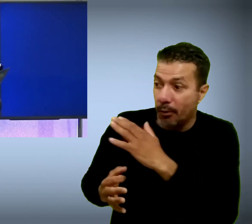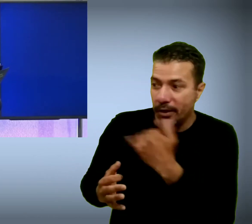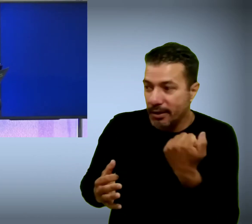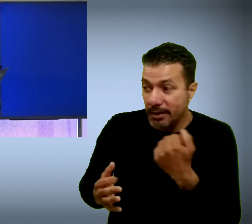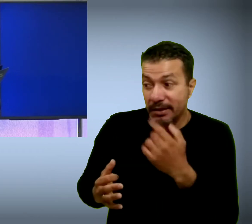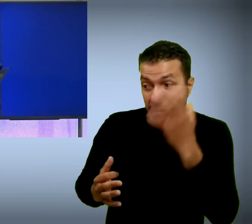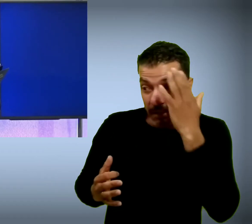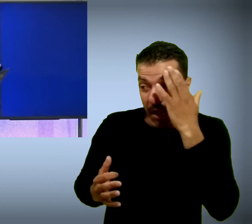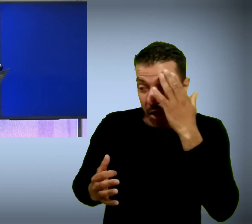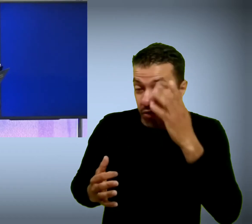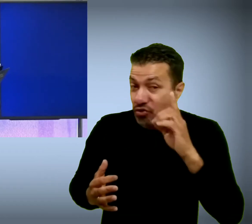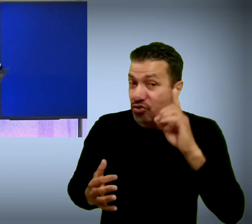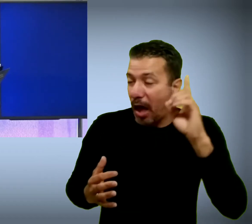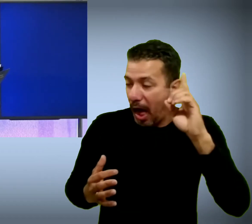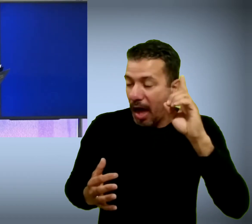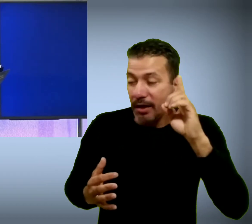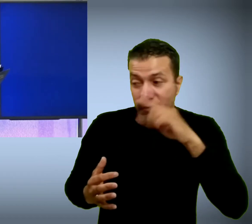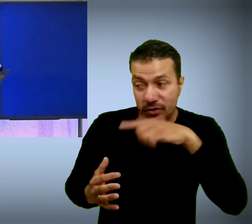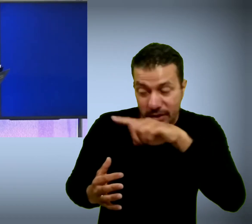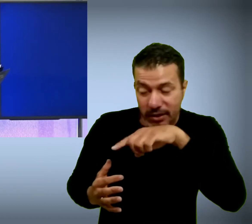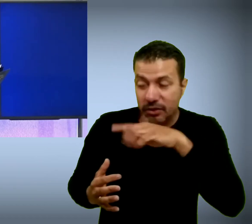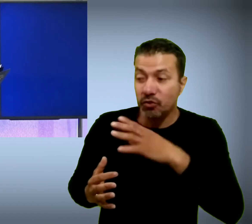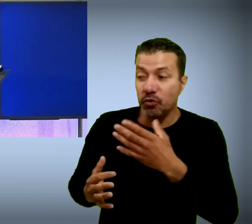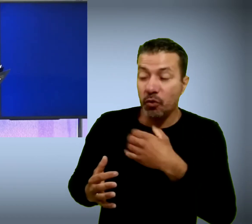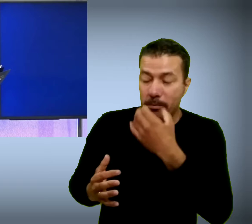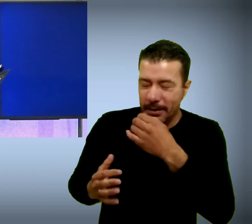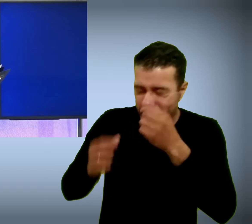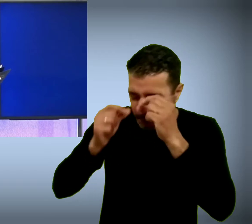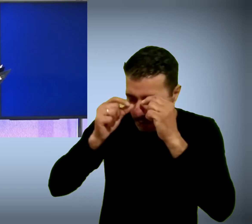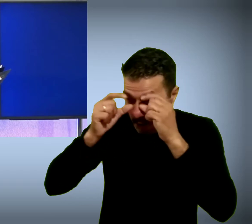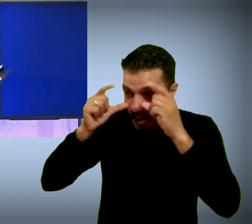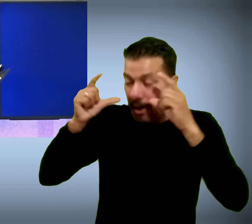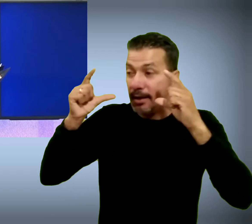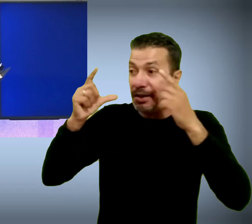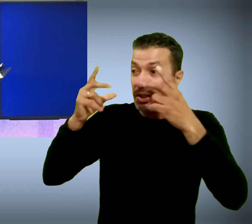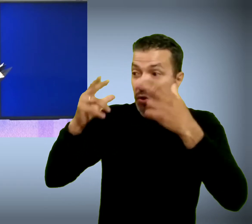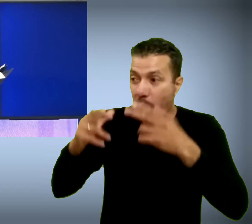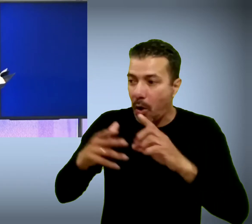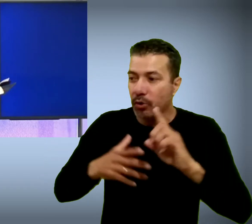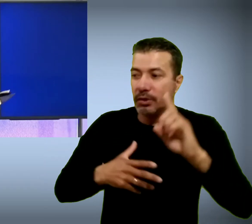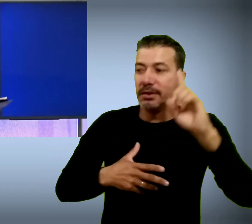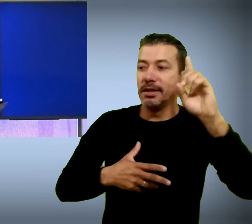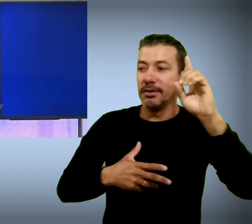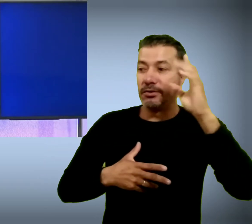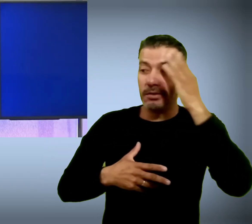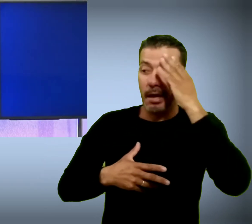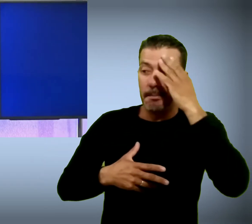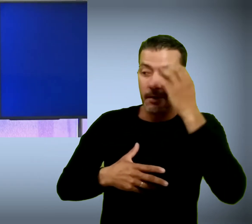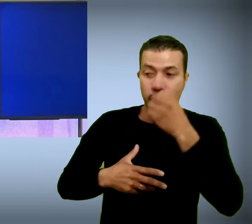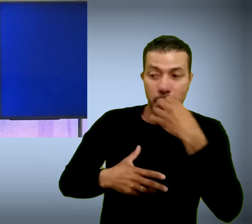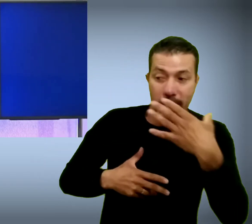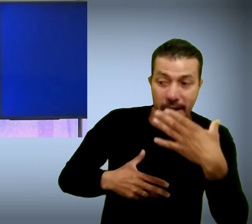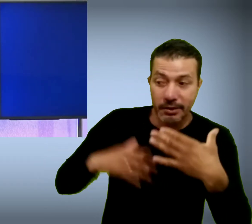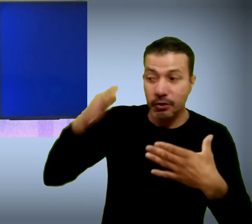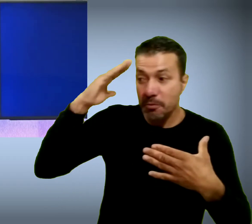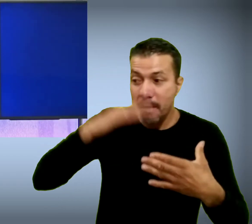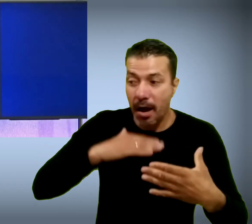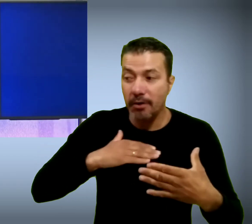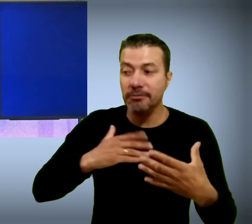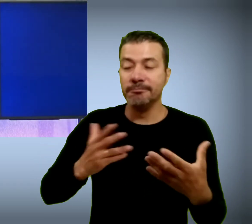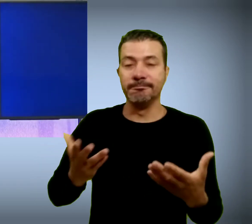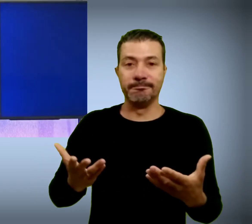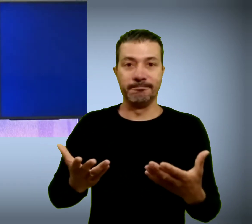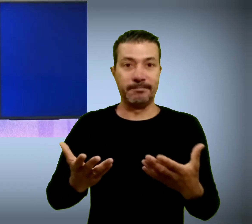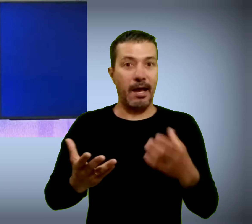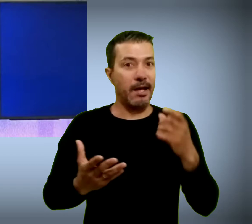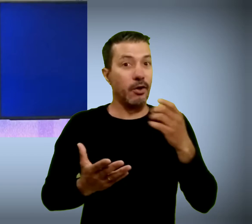sabe que no dia em que dele comerdes, se abrirão os vossos olhos, e sereis como Deus, sabendo o bem e o mal. Então aqui